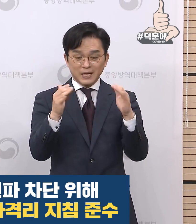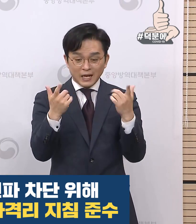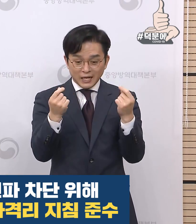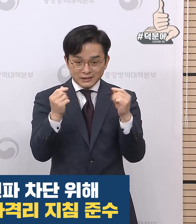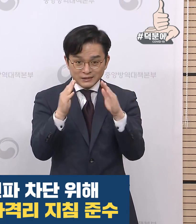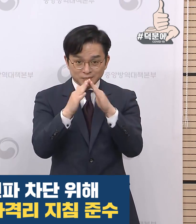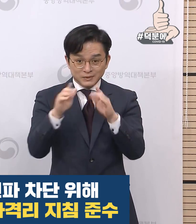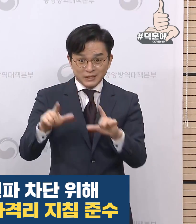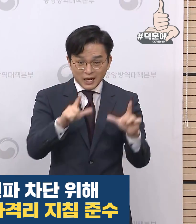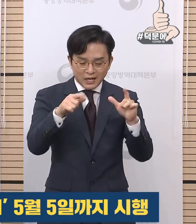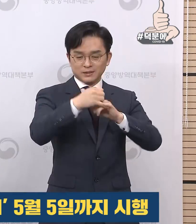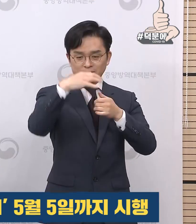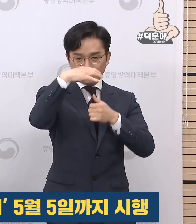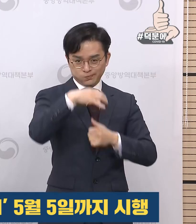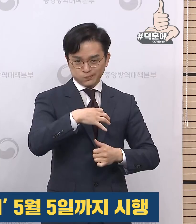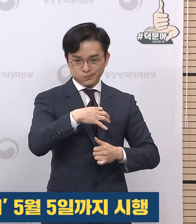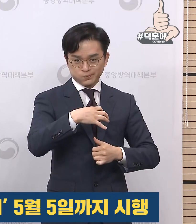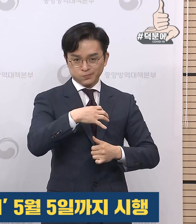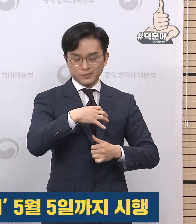것이 필요합니다.